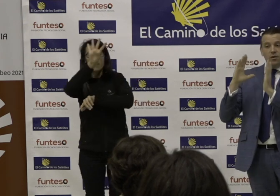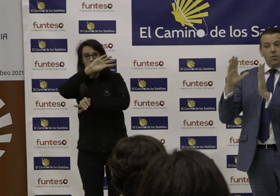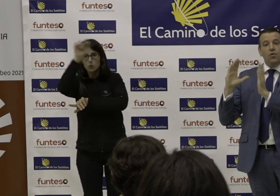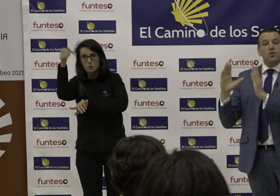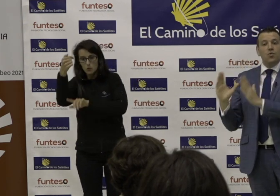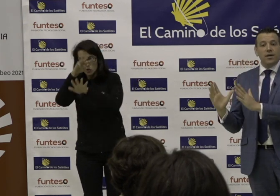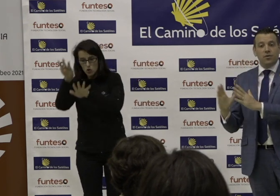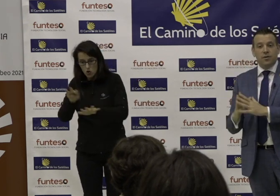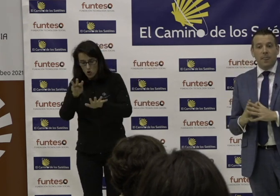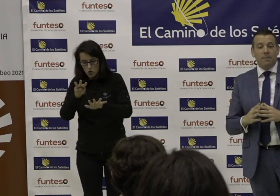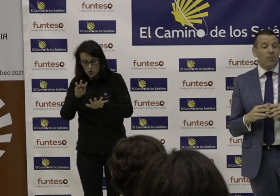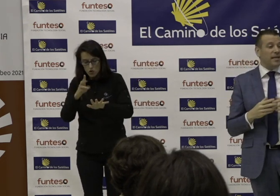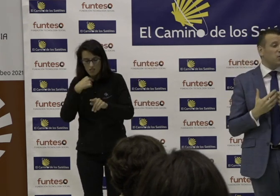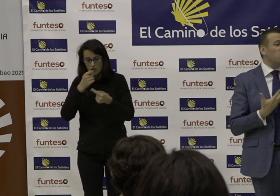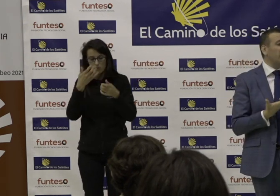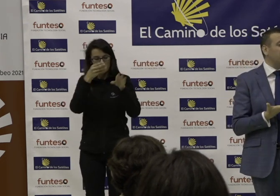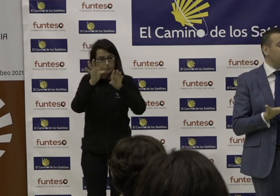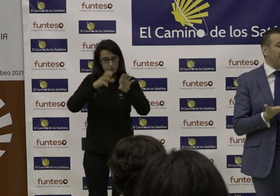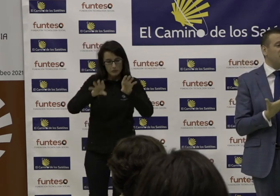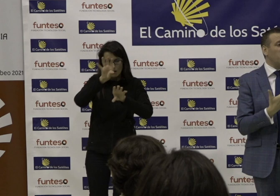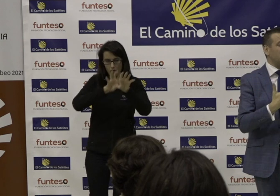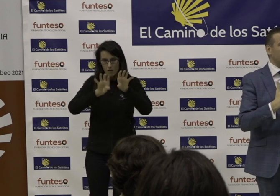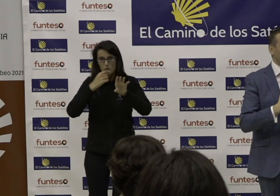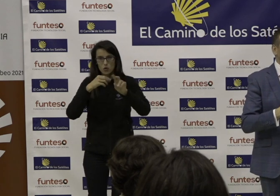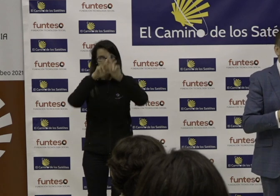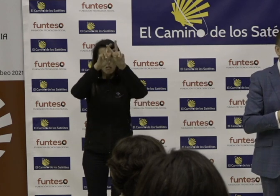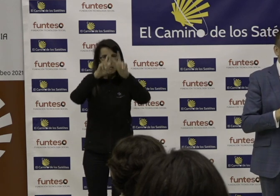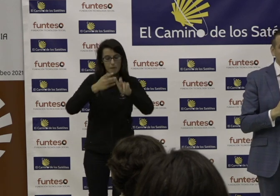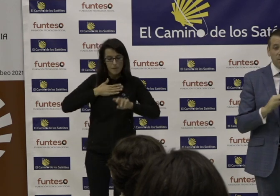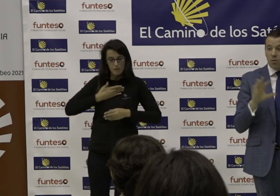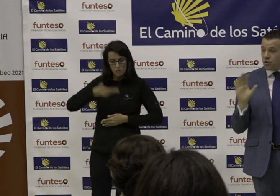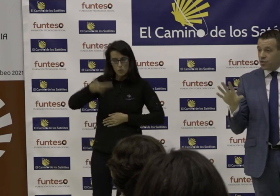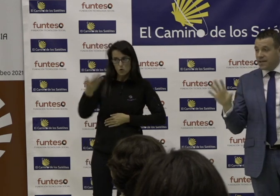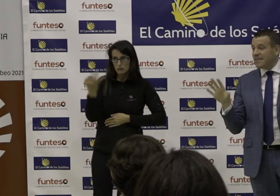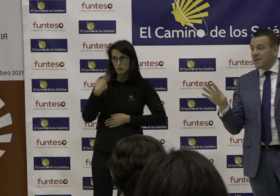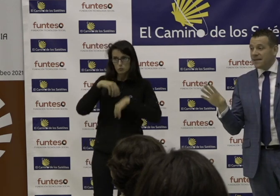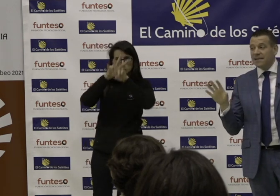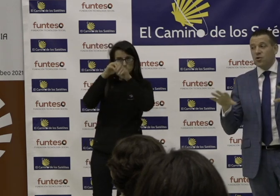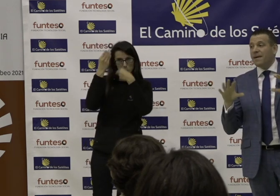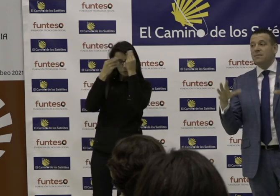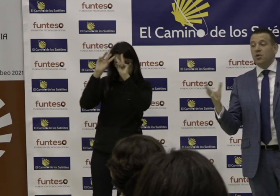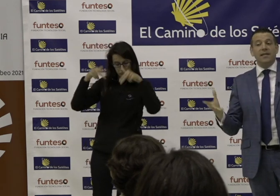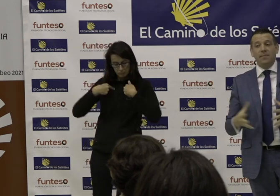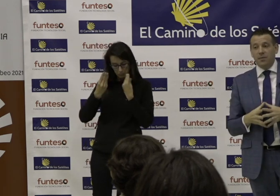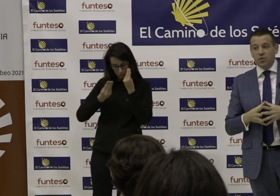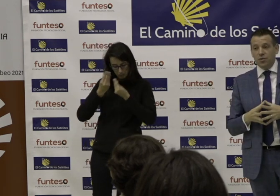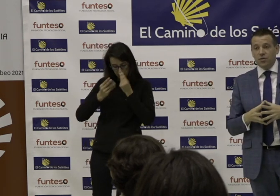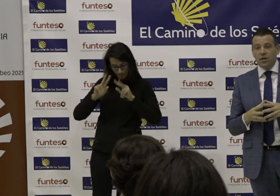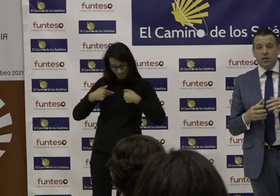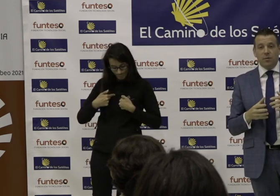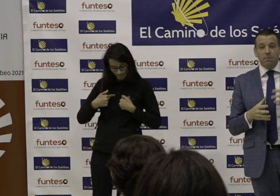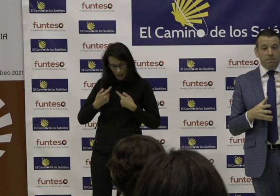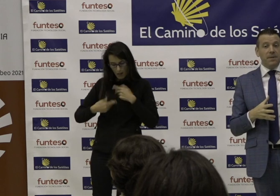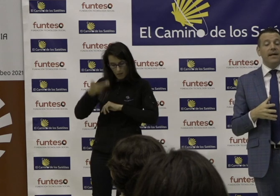buscar nuevos huecos, pero para eso tengo que analizar qué es importante para mí. Vosotros tenéis que pensar qué es lo más importante para